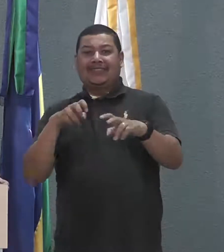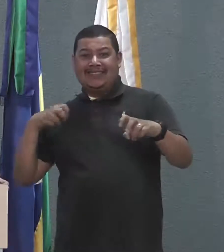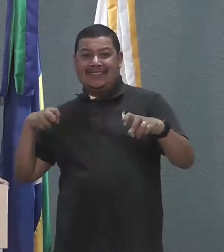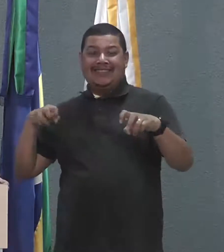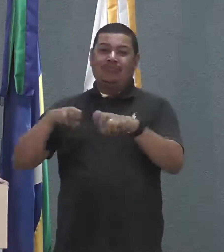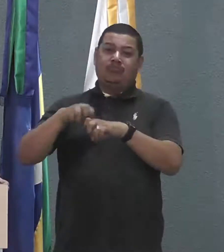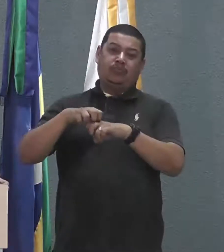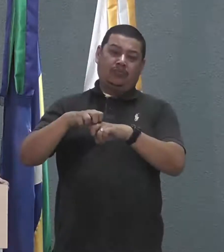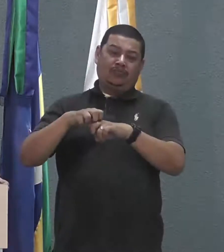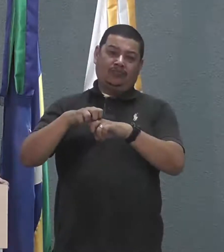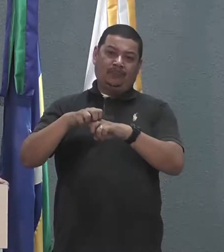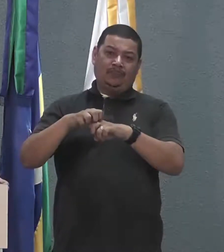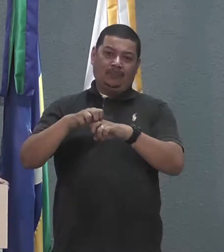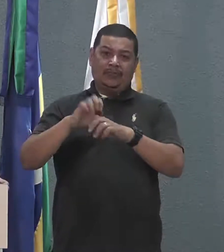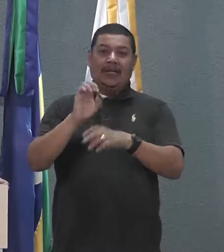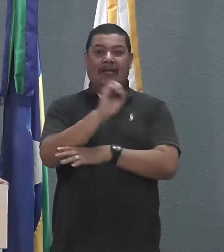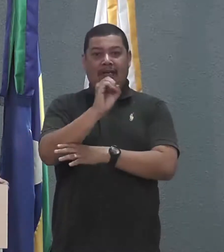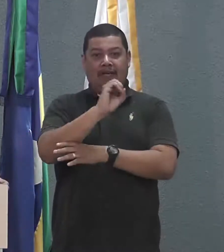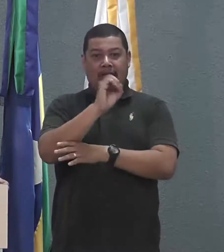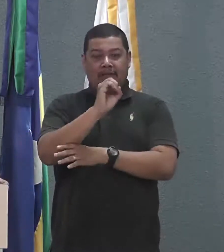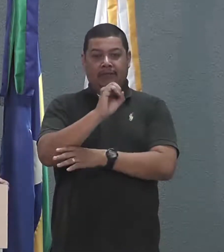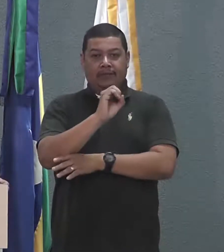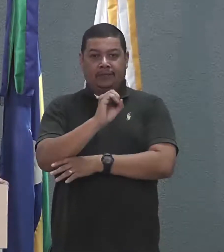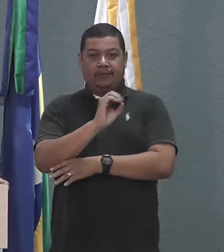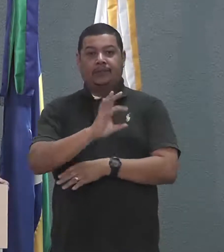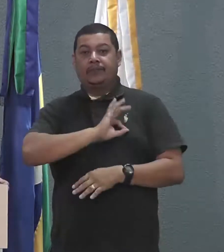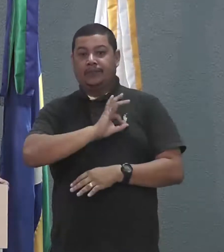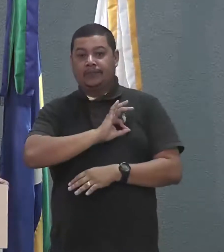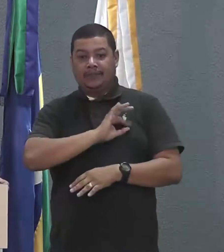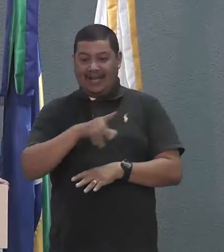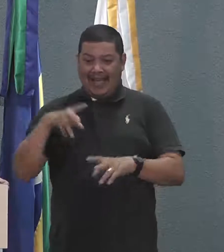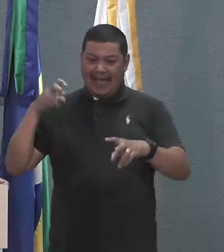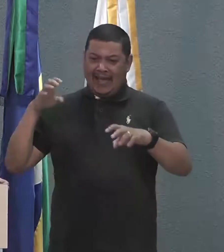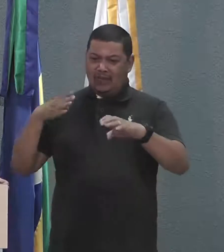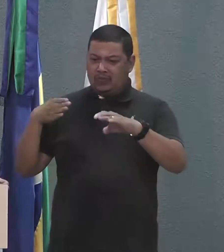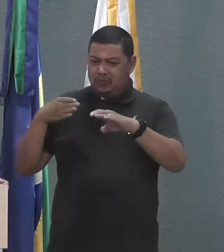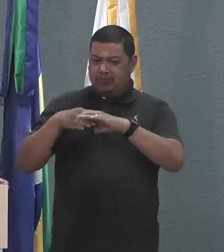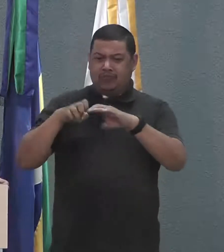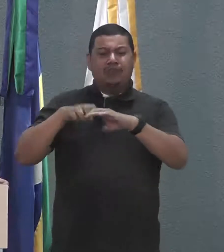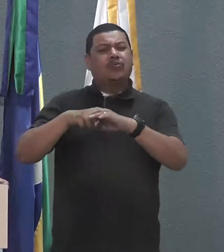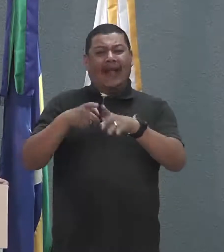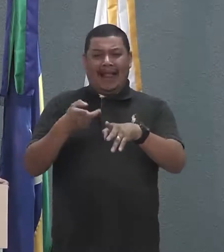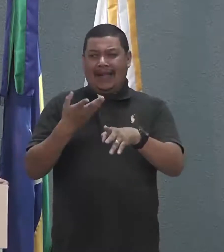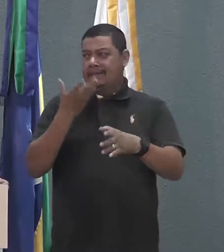com a viatura da polícia e veio a óbito.